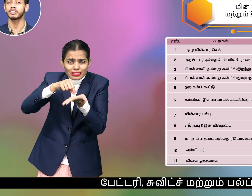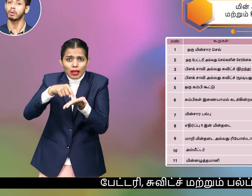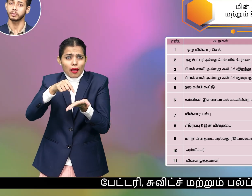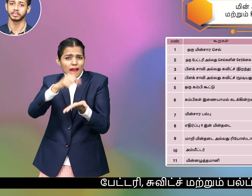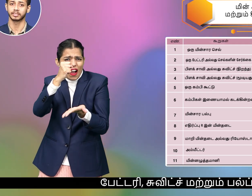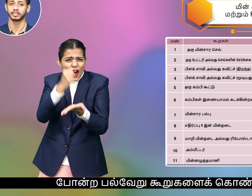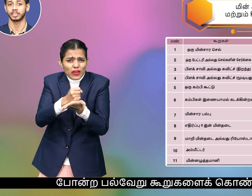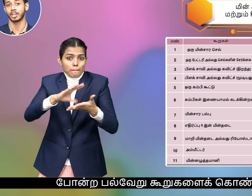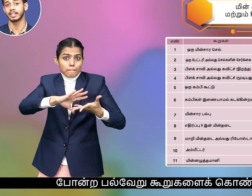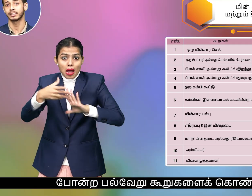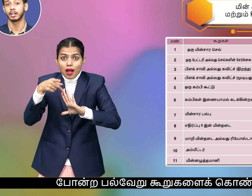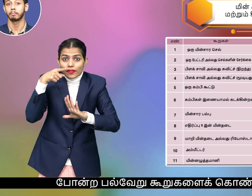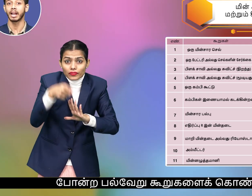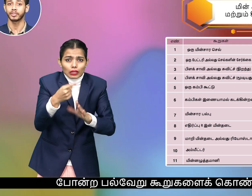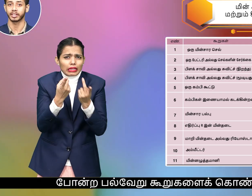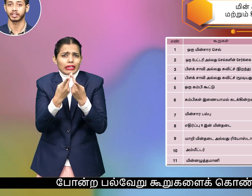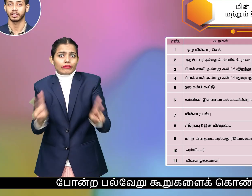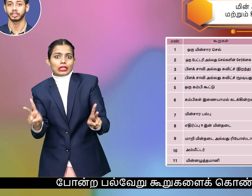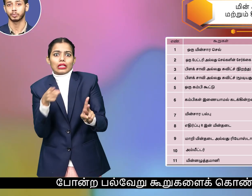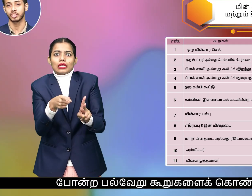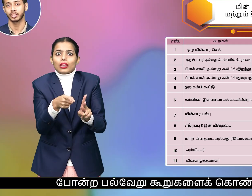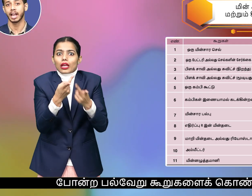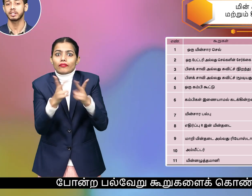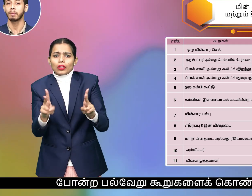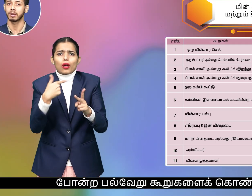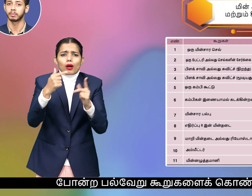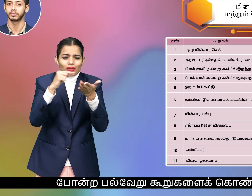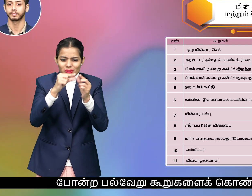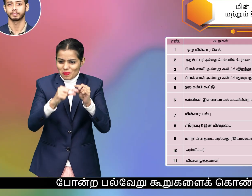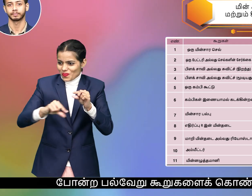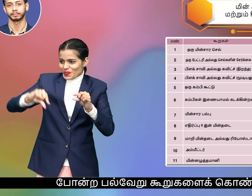மற்றும் மின்குமிழி போன்ற பல்வேறு கூறுகளை கொண்டுள்ளது.